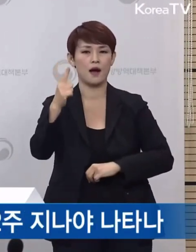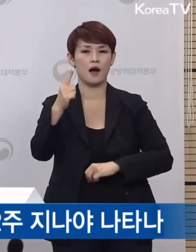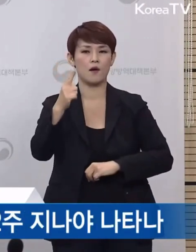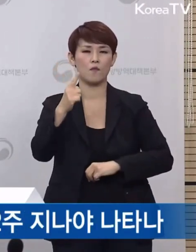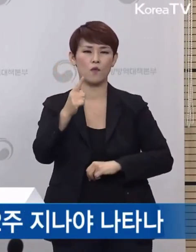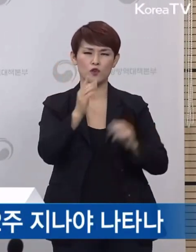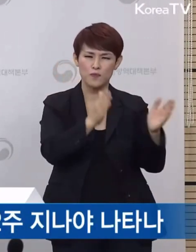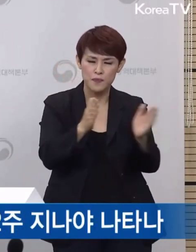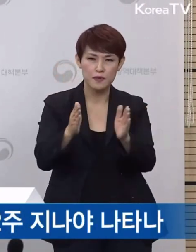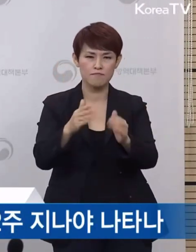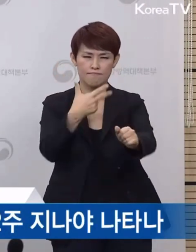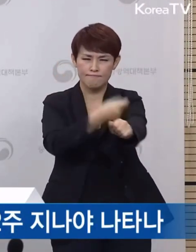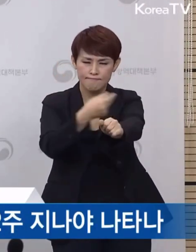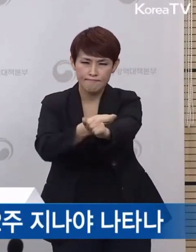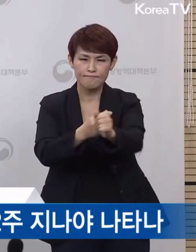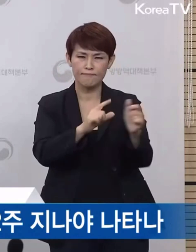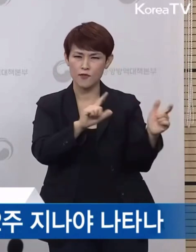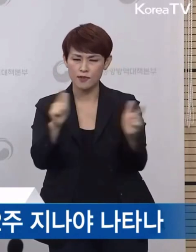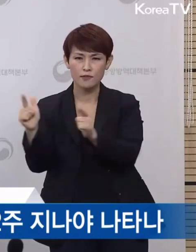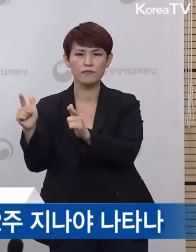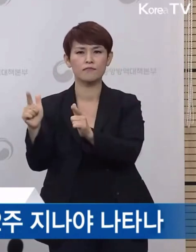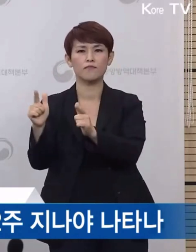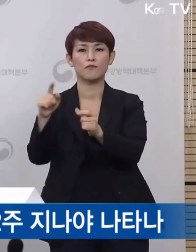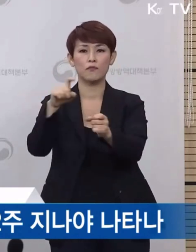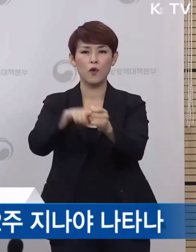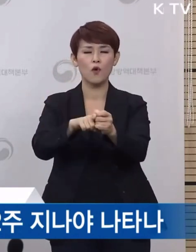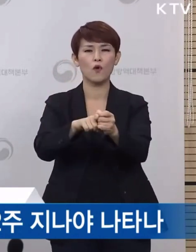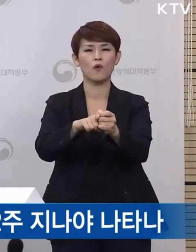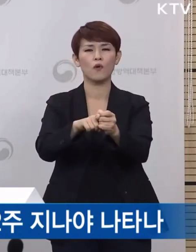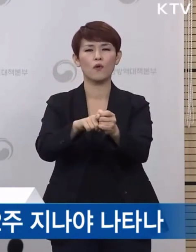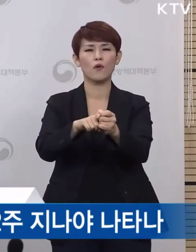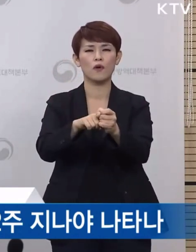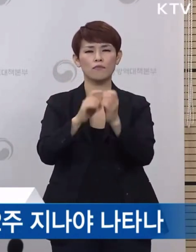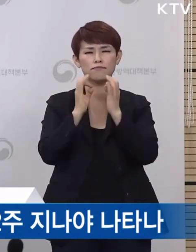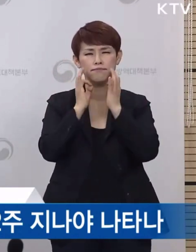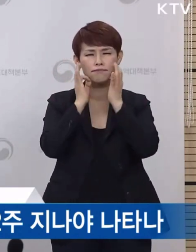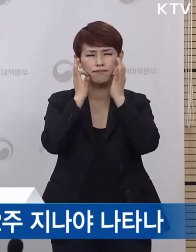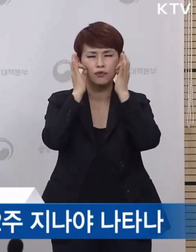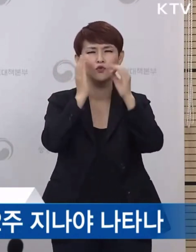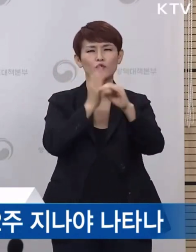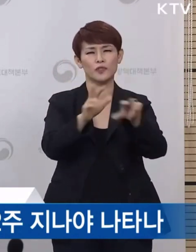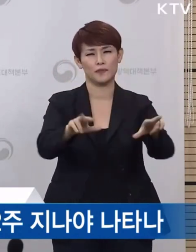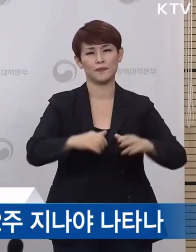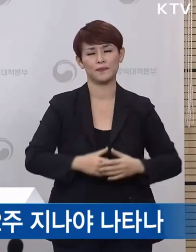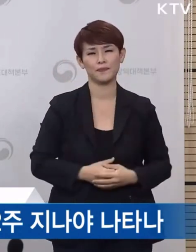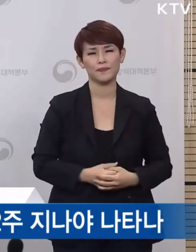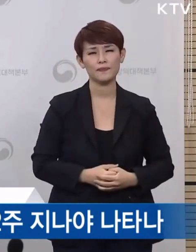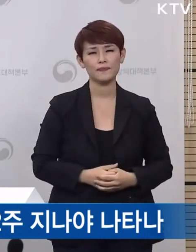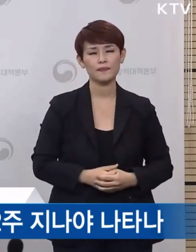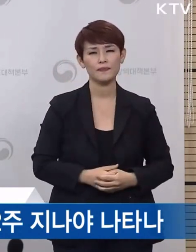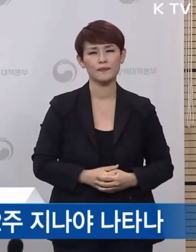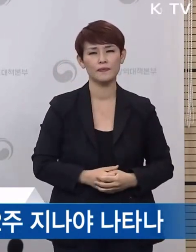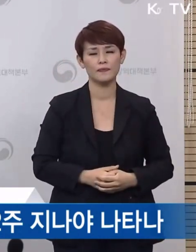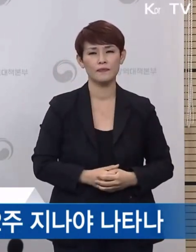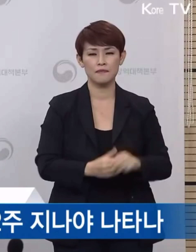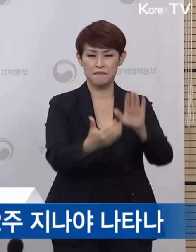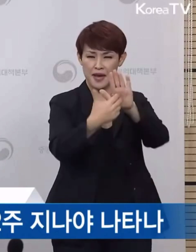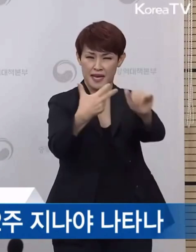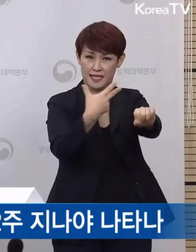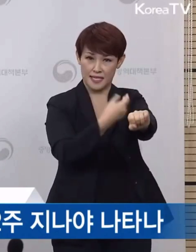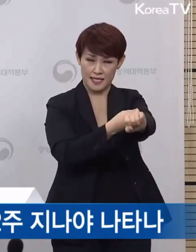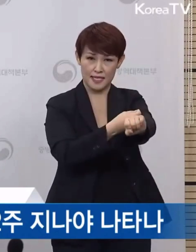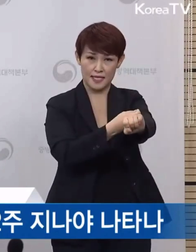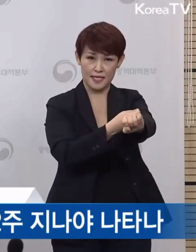접종 그리고 집단 면역 확보를 위해서 세부적으로 노력하고 있습니다. 백신이 우리